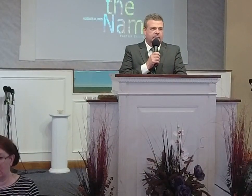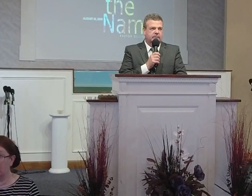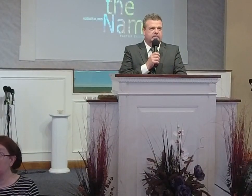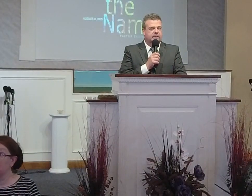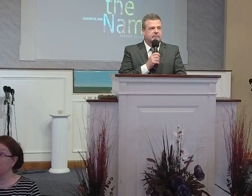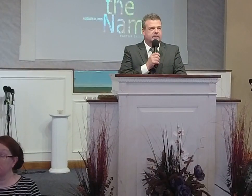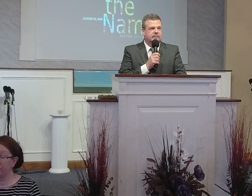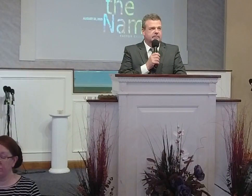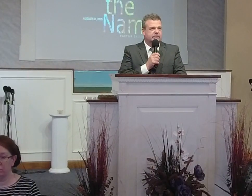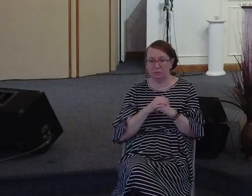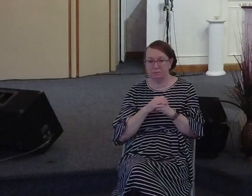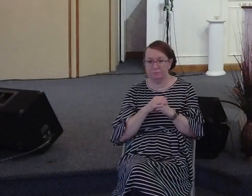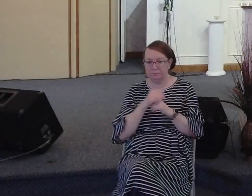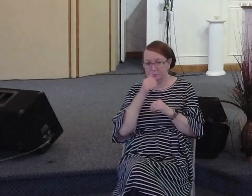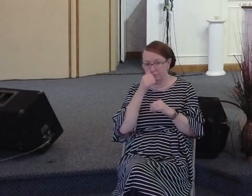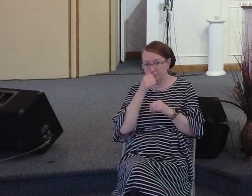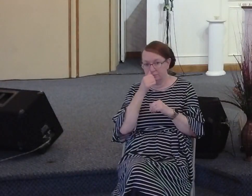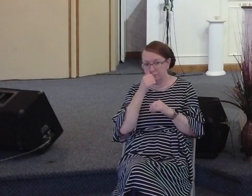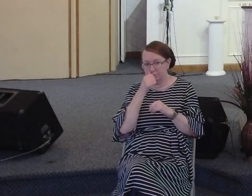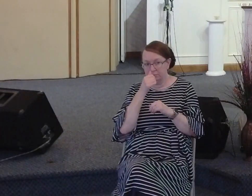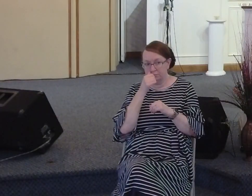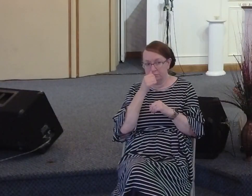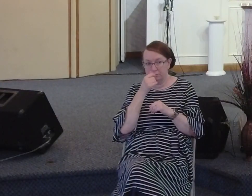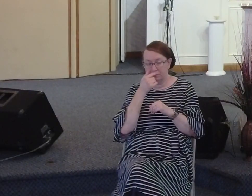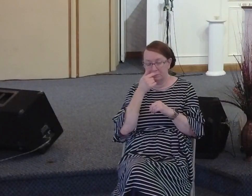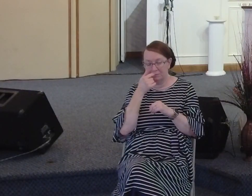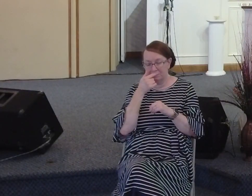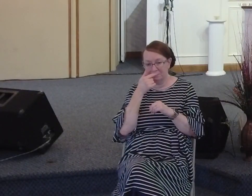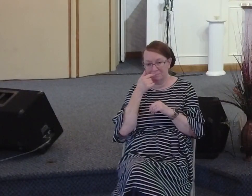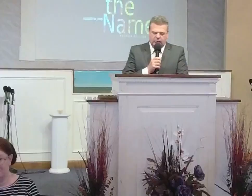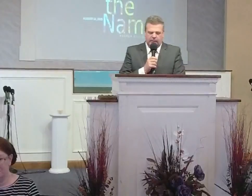representar a Dios mismo.